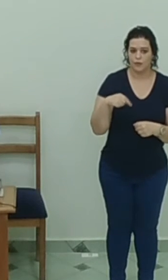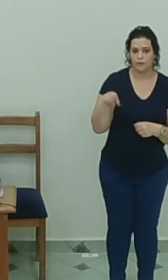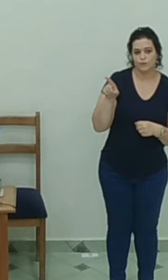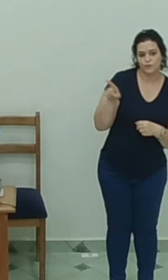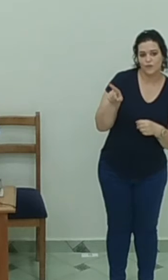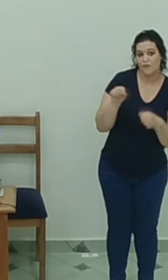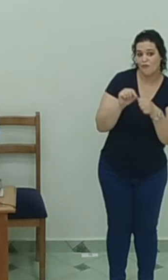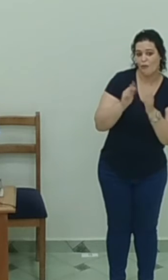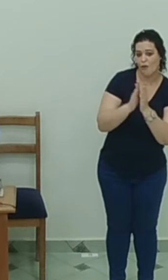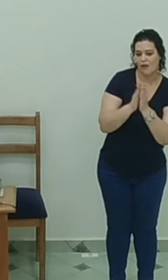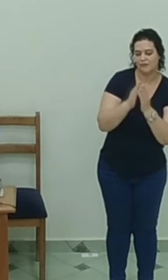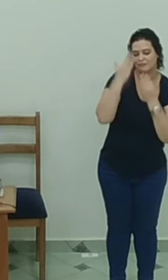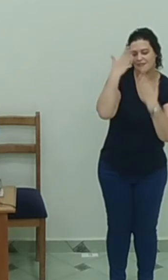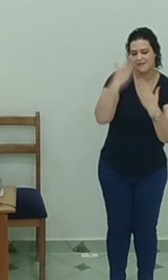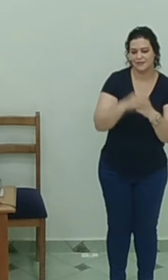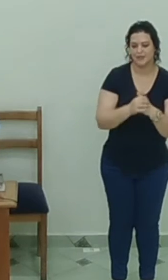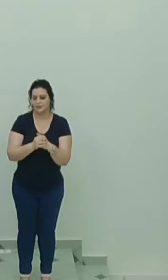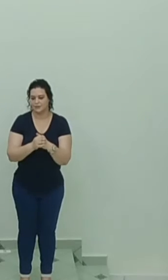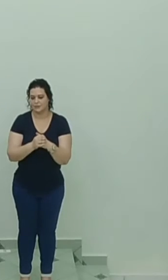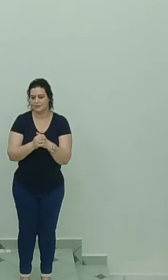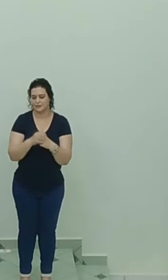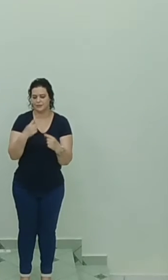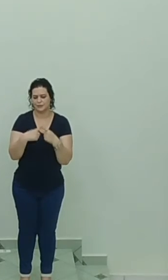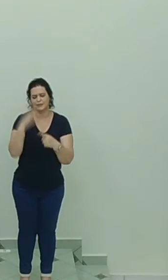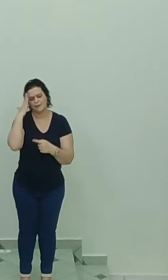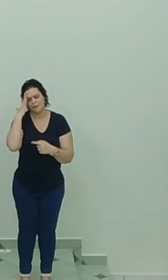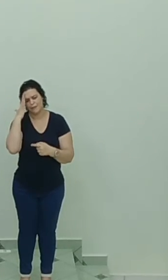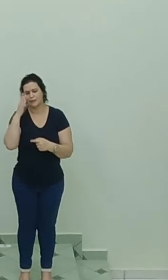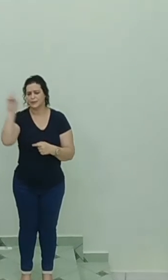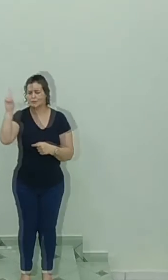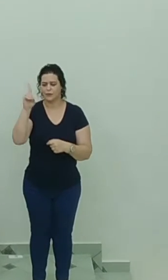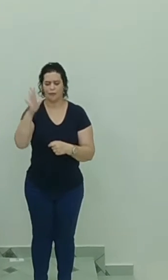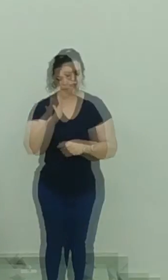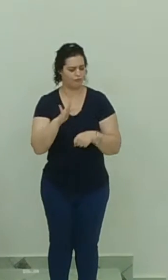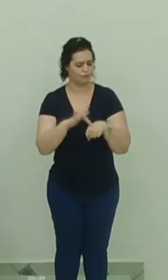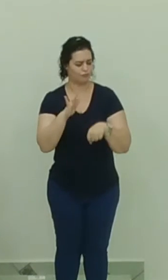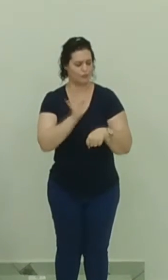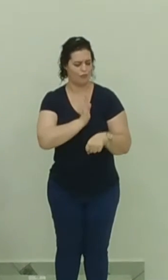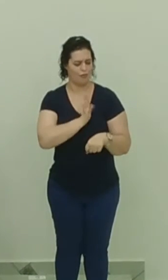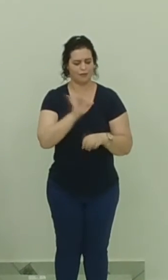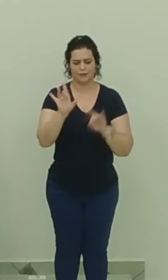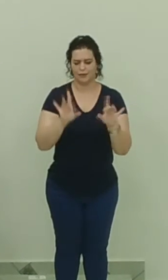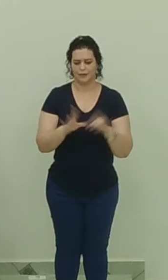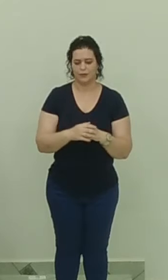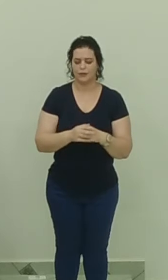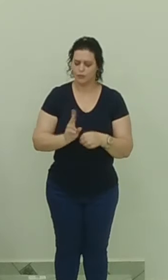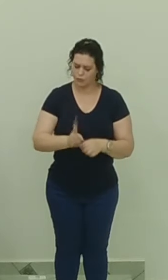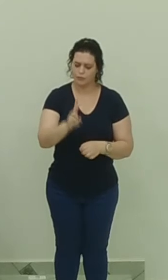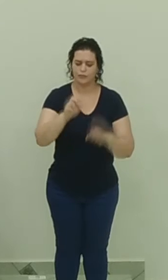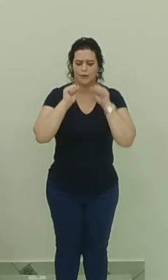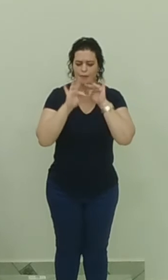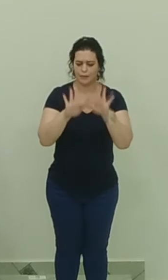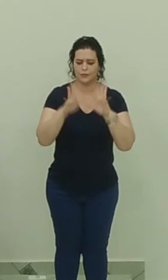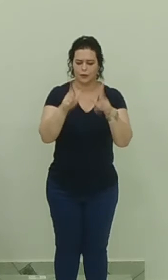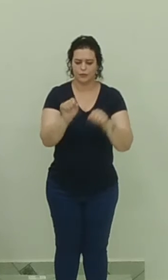Deus por Ele ter tocado realmente em vosso coração e que continue abençoando os irmãos que se colocam